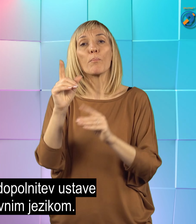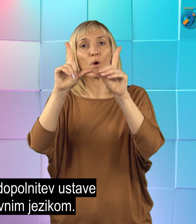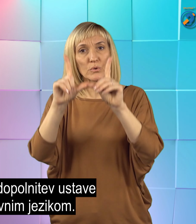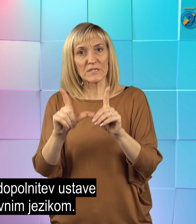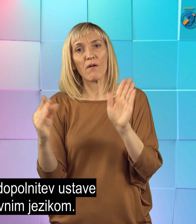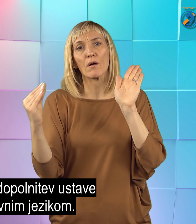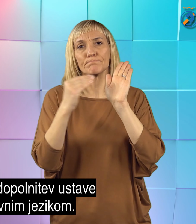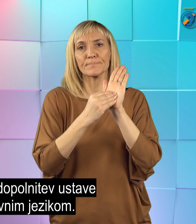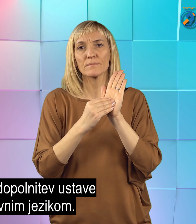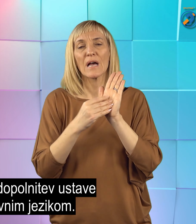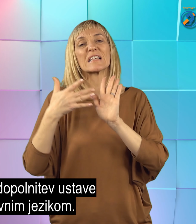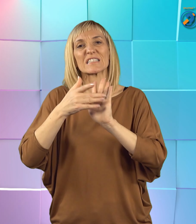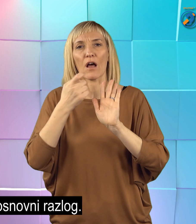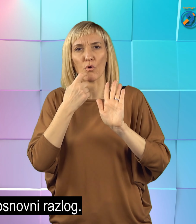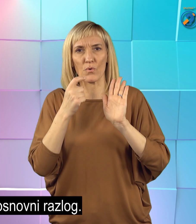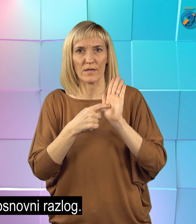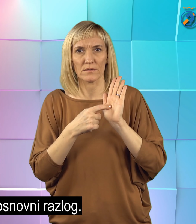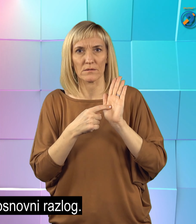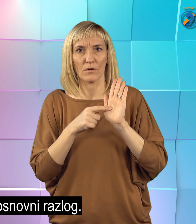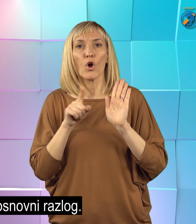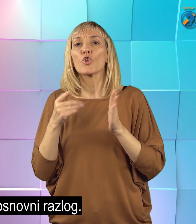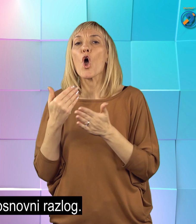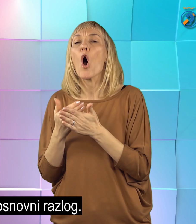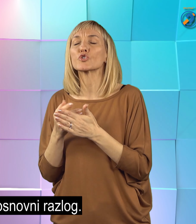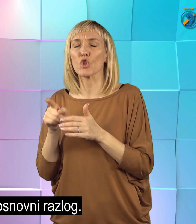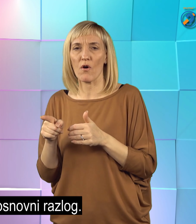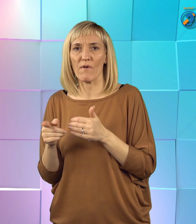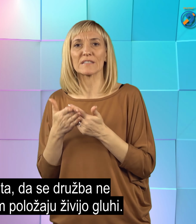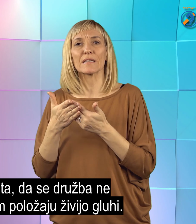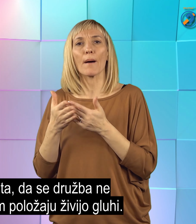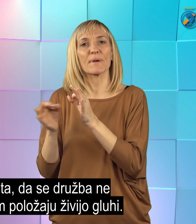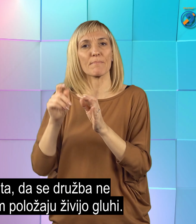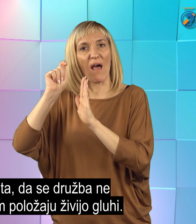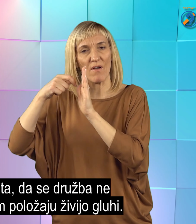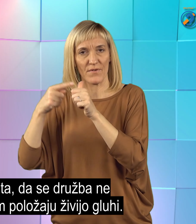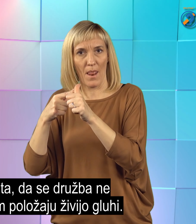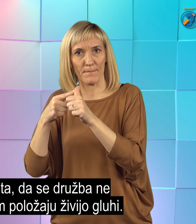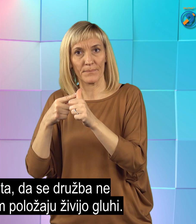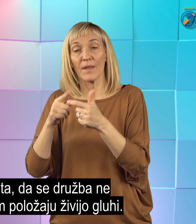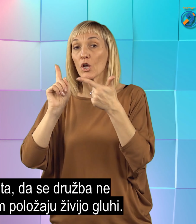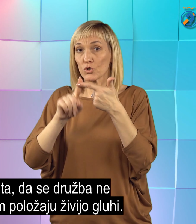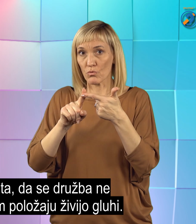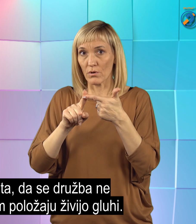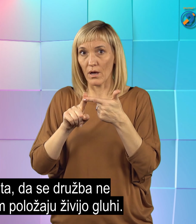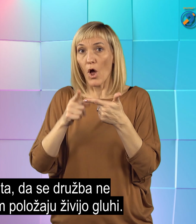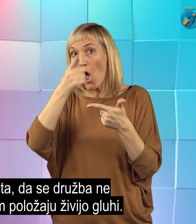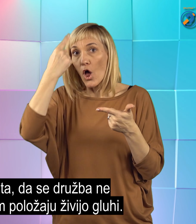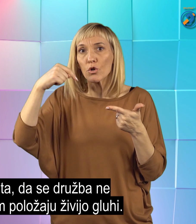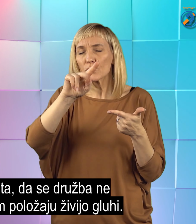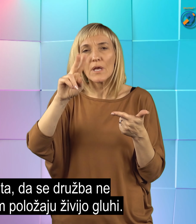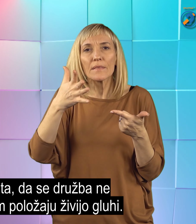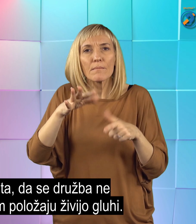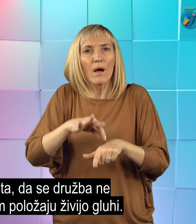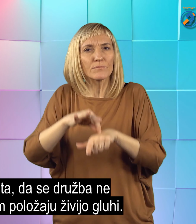z znakovnim jezikom. To je bil osnovni razlog. Drugi pa je bil ta, da pravzaprav se družba ne zaveda, v